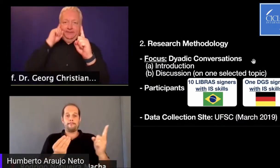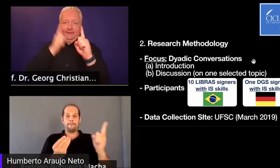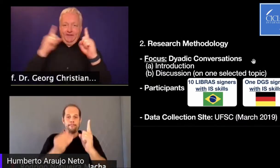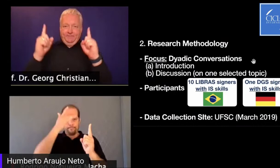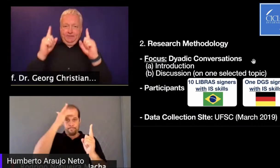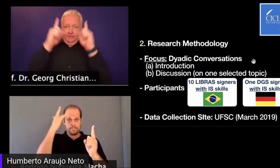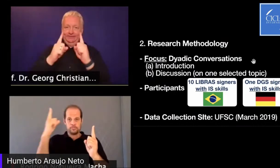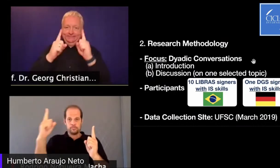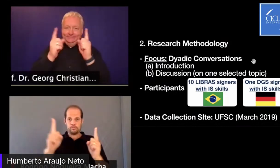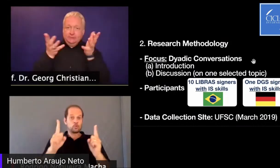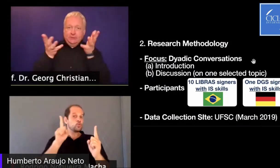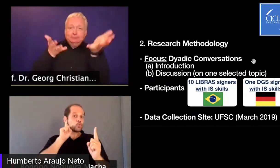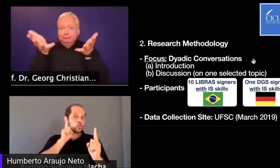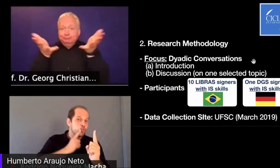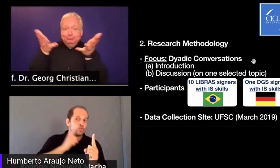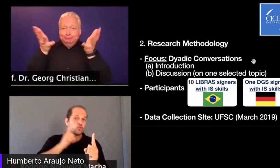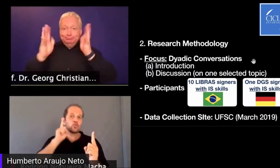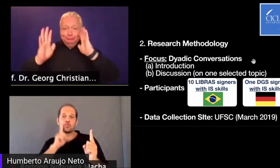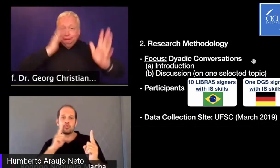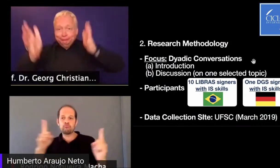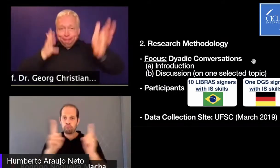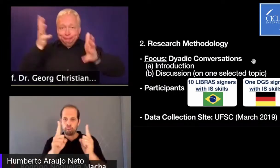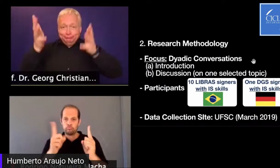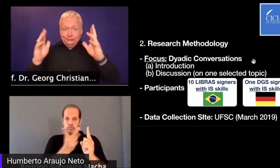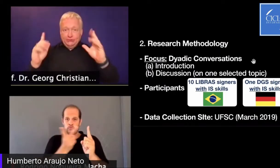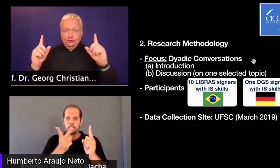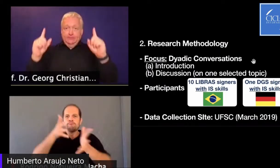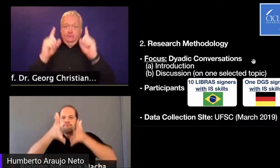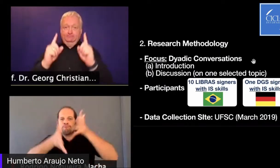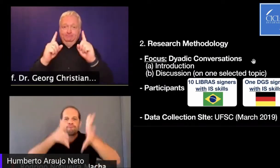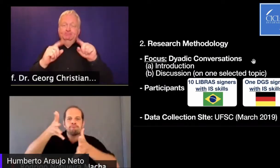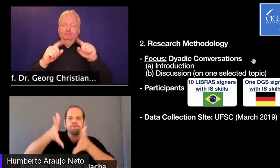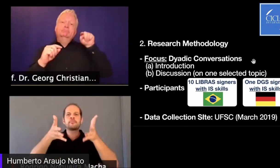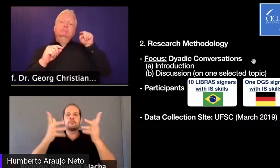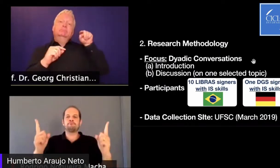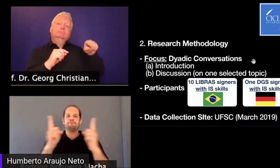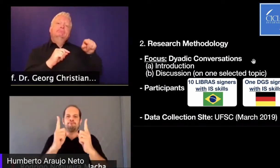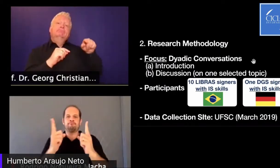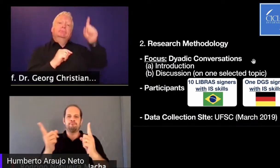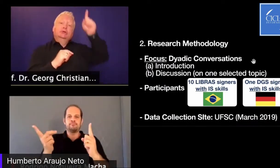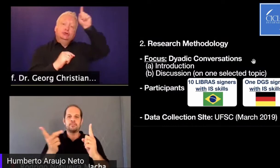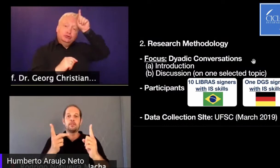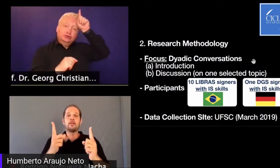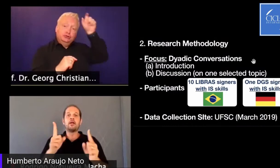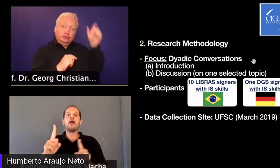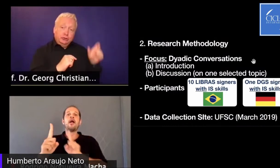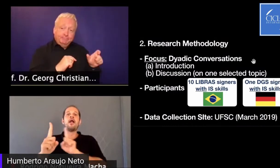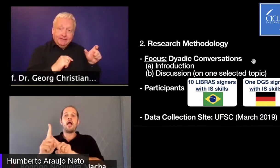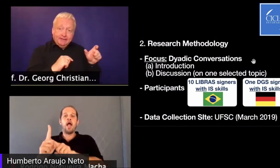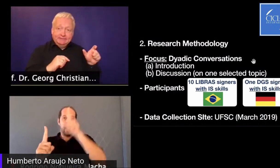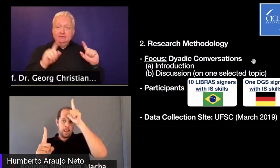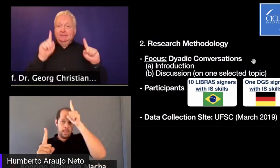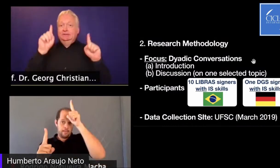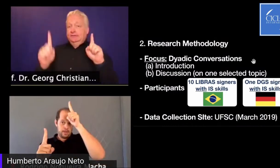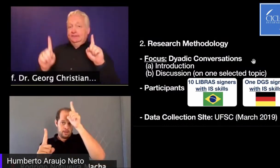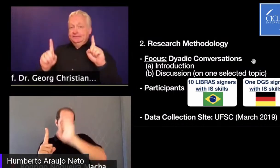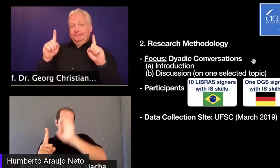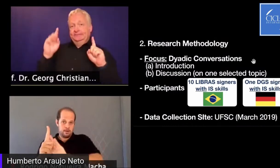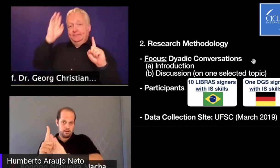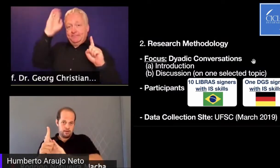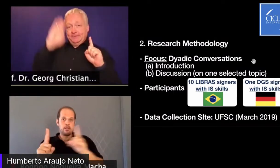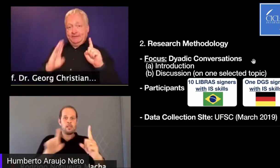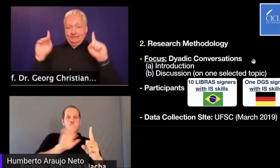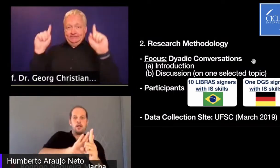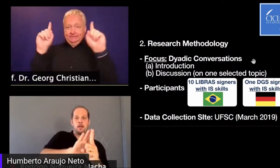aqui? O procedimento basicamente se dava pela interação entre duas pessoas surdas, sendo uma